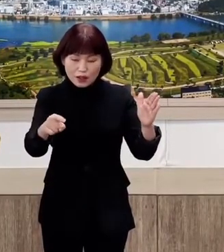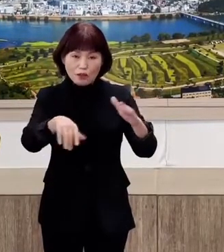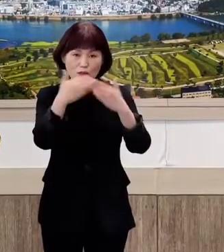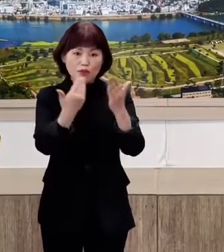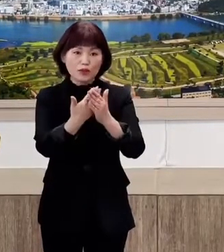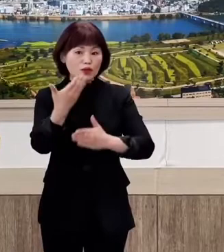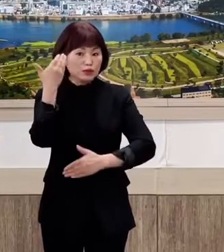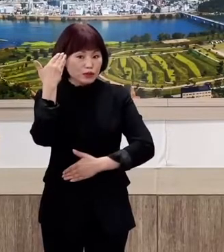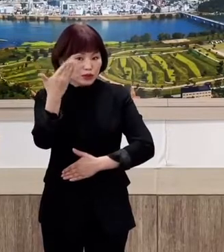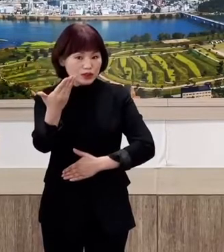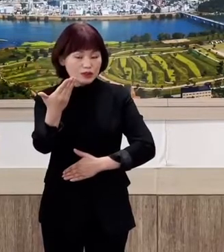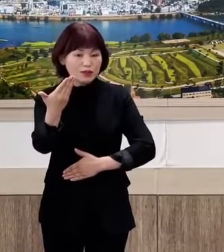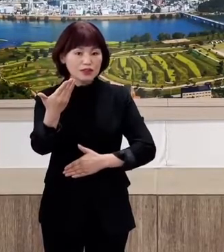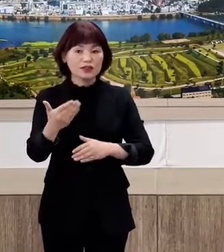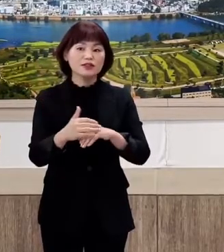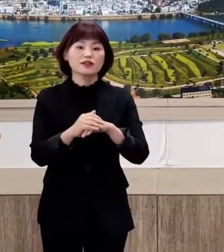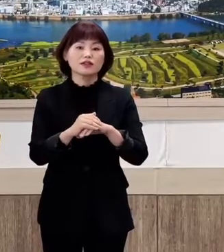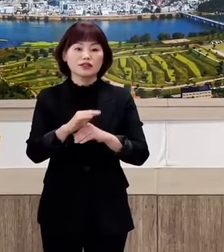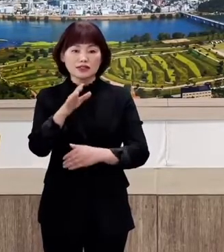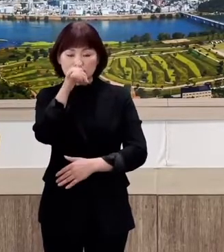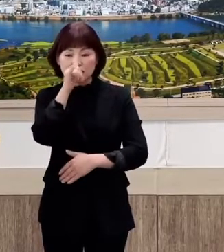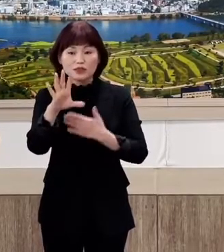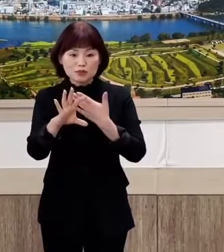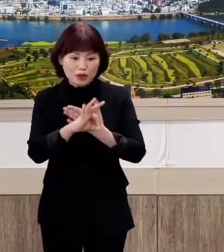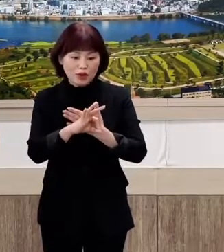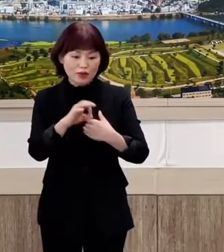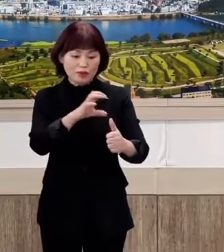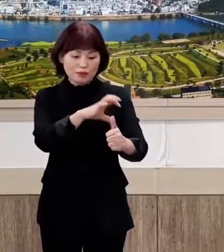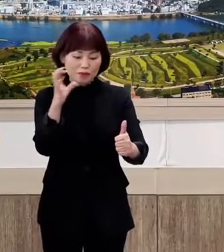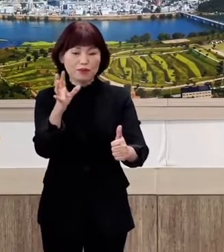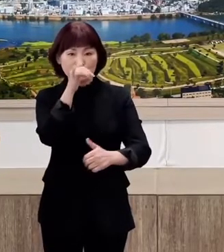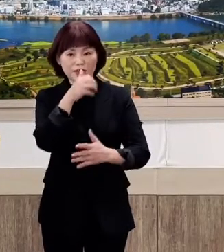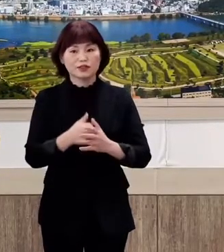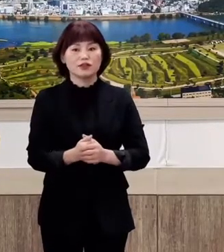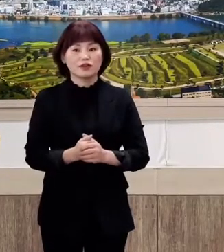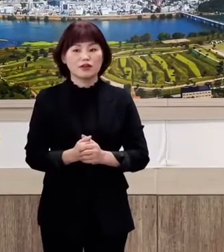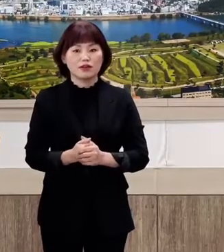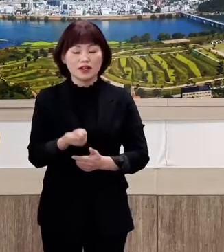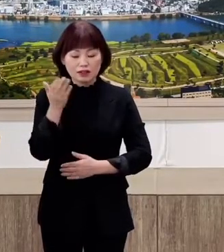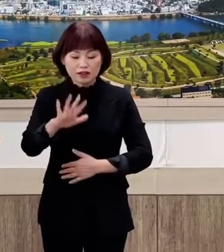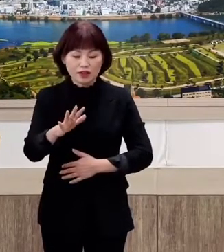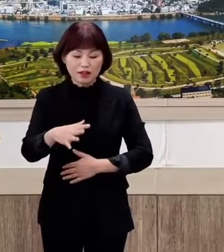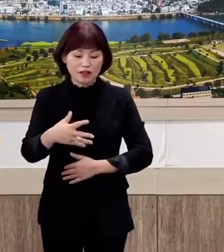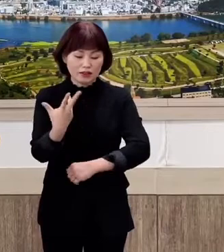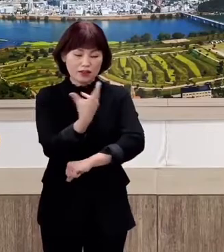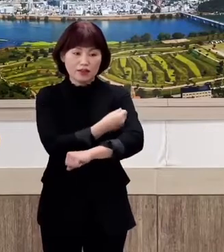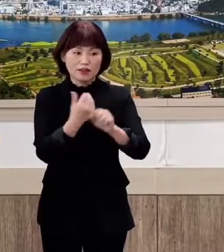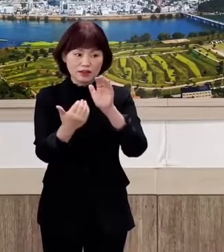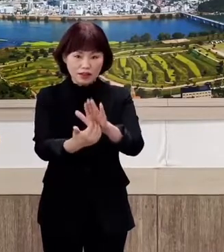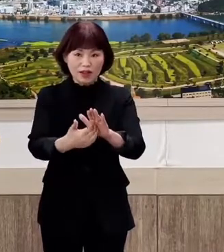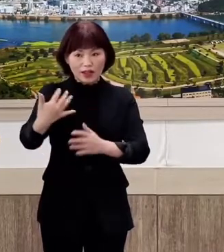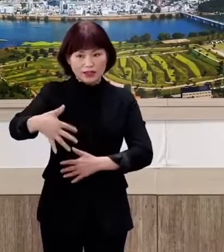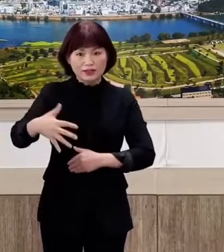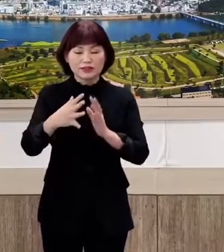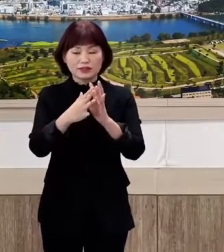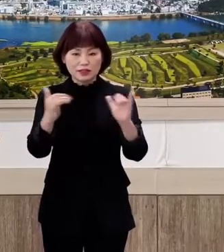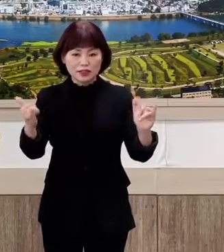접종 미완료자의 경우 기존과 동일하게 10일의 격리 기간이